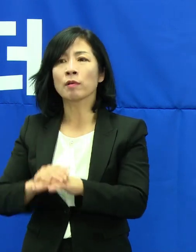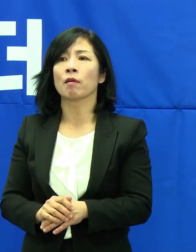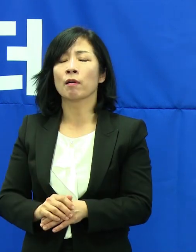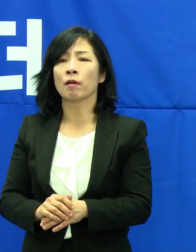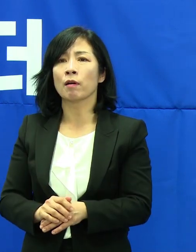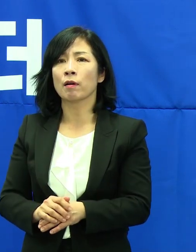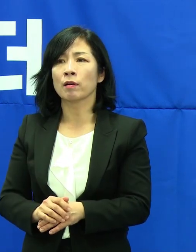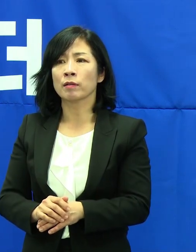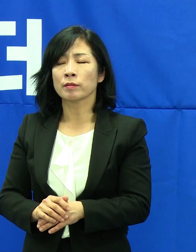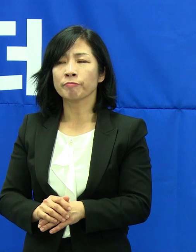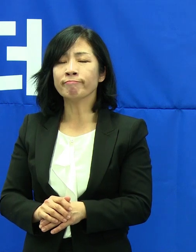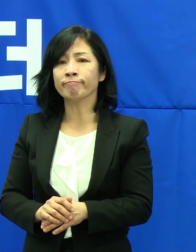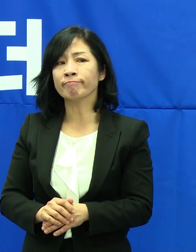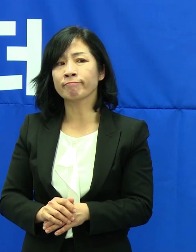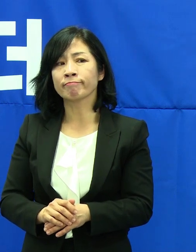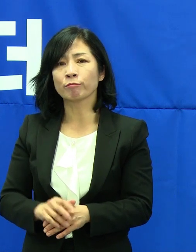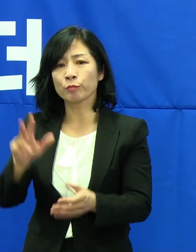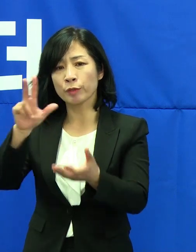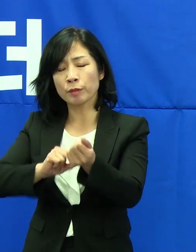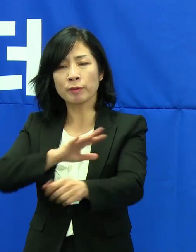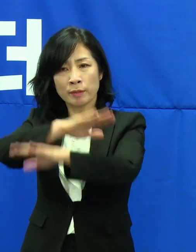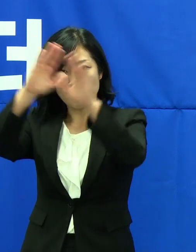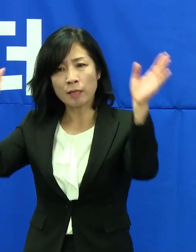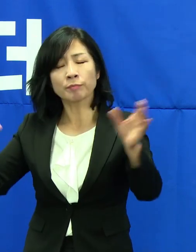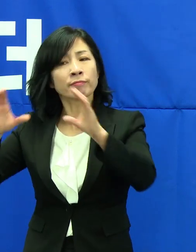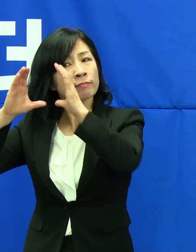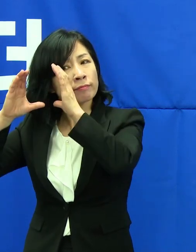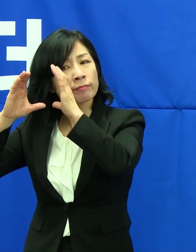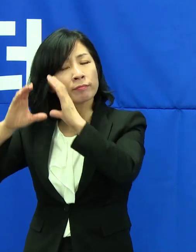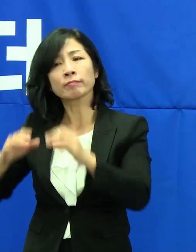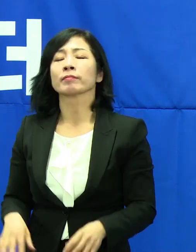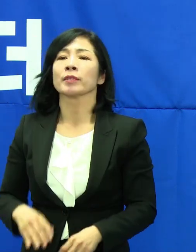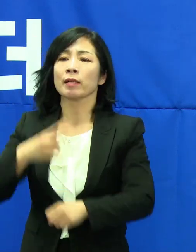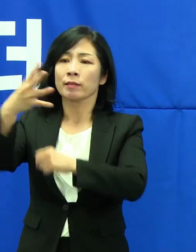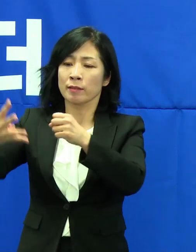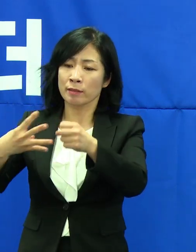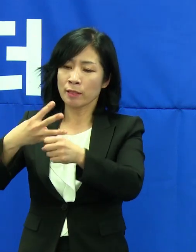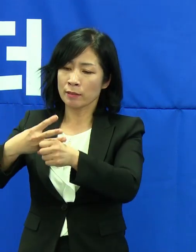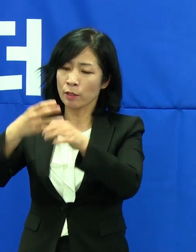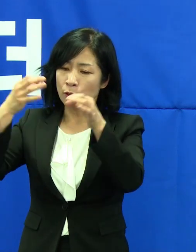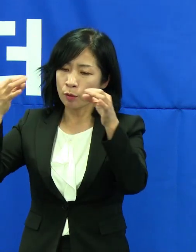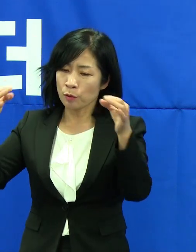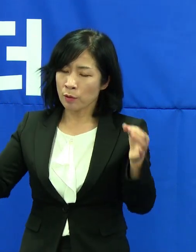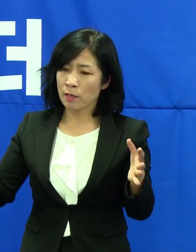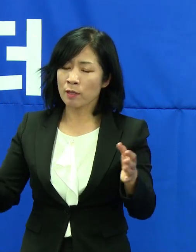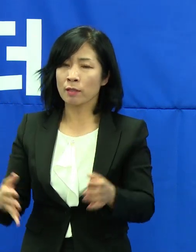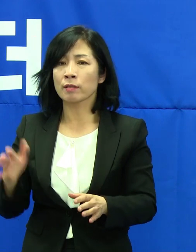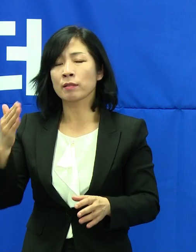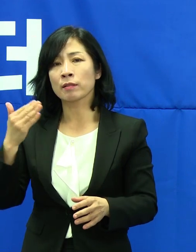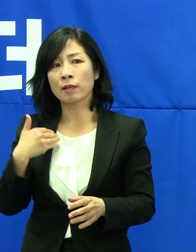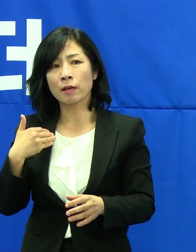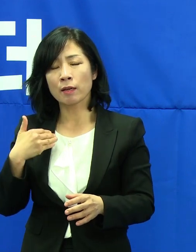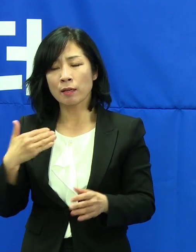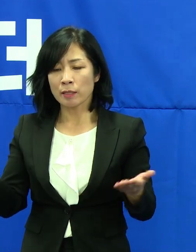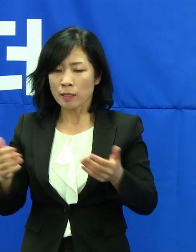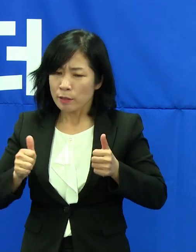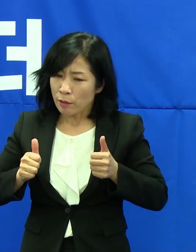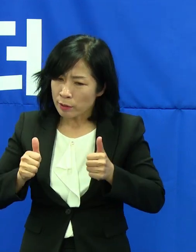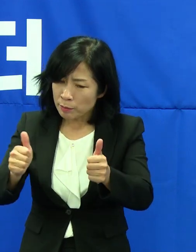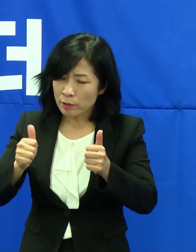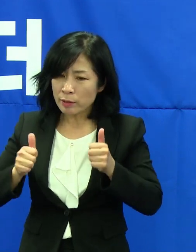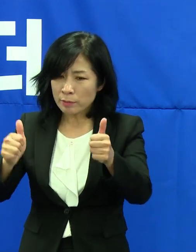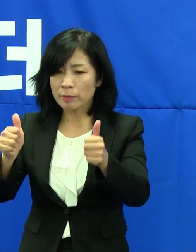마을의 숙제도 있었습니다. 이제 4년 동안 이렇게 지내오면서 제 나름대로는 열심히 한다고